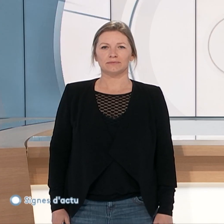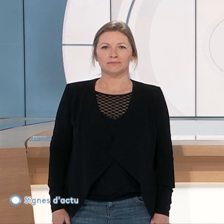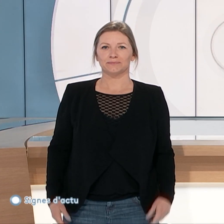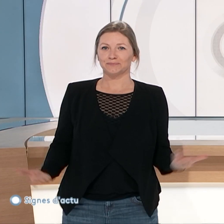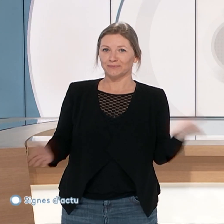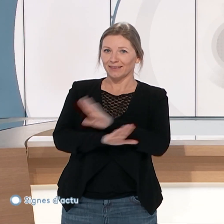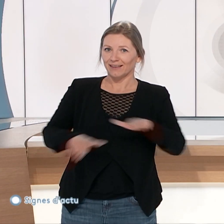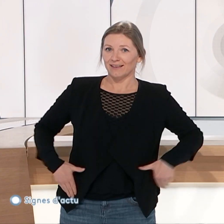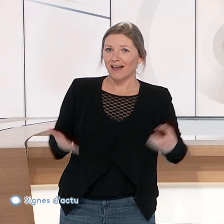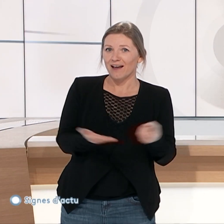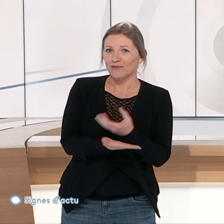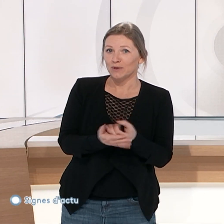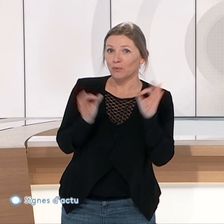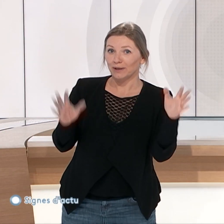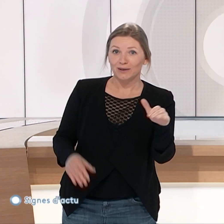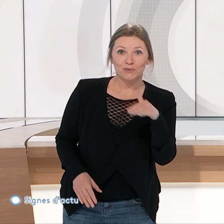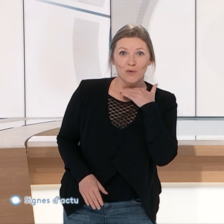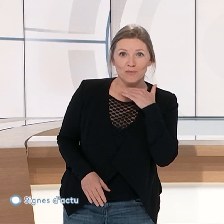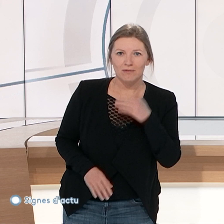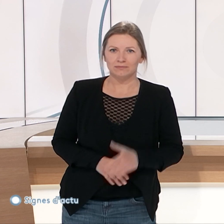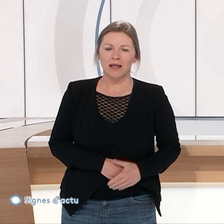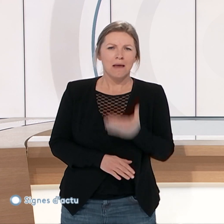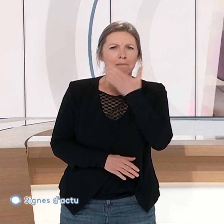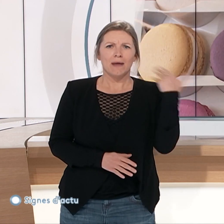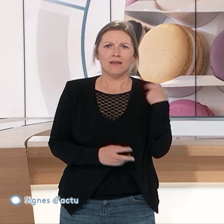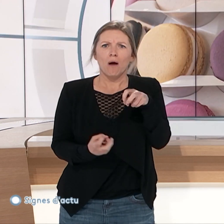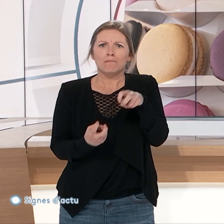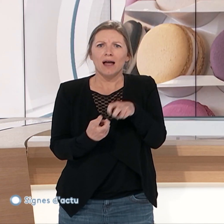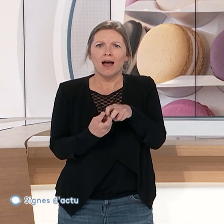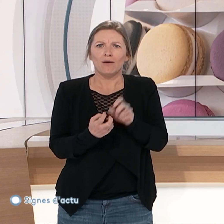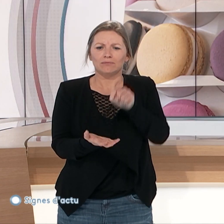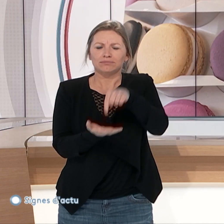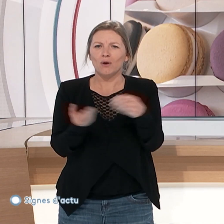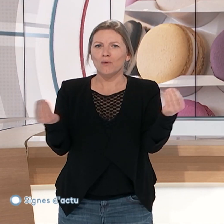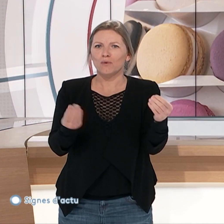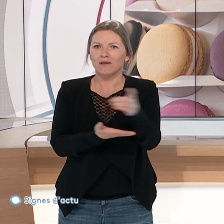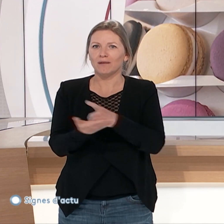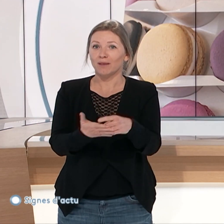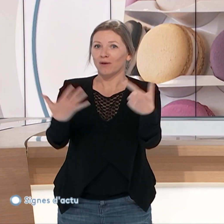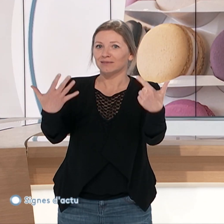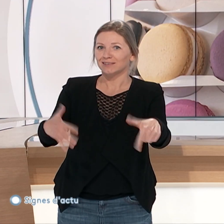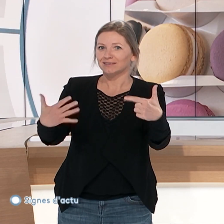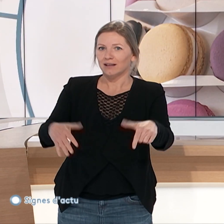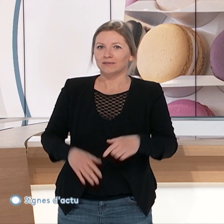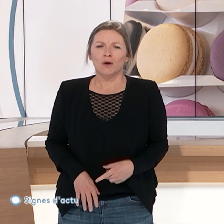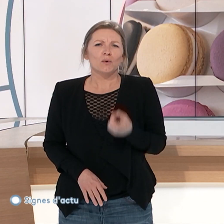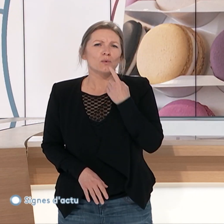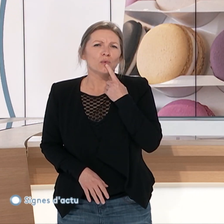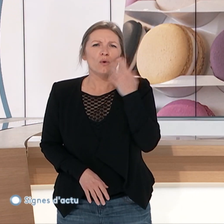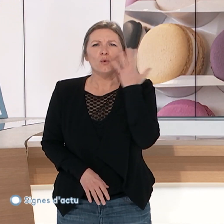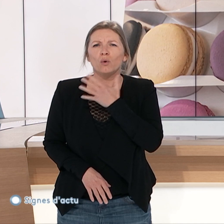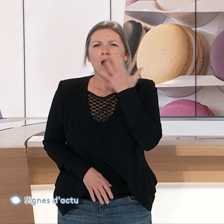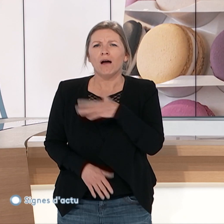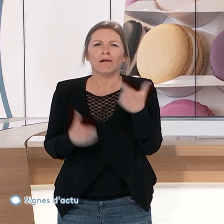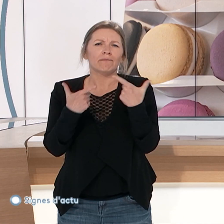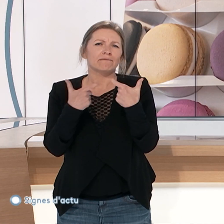On termine par une note gourmande. L'une des meilleures pâtisseries spécialisées dans les macarons se trouve en Charente-Maritime. Il y en a pour tous les